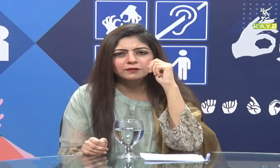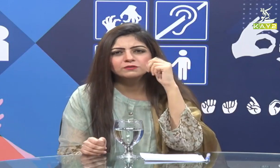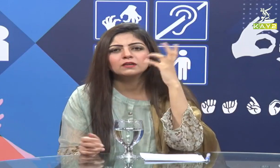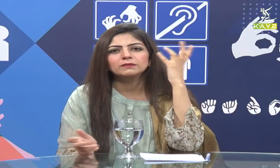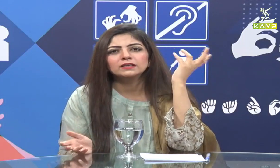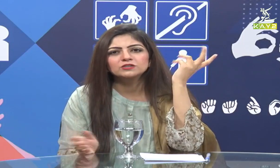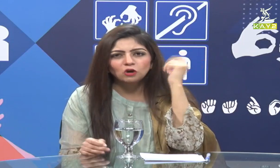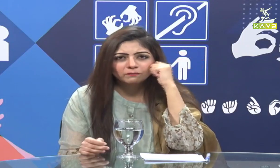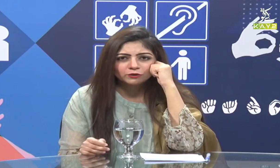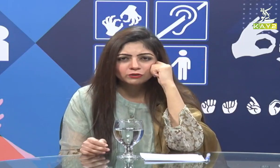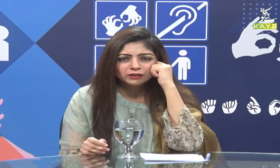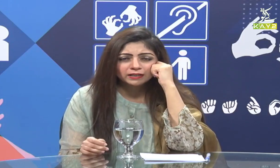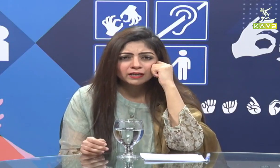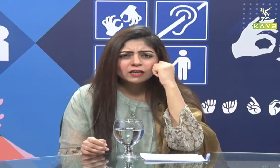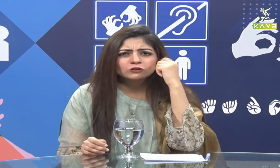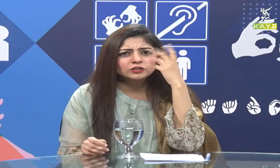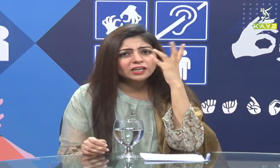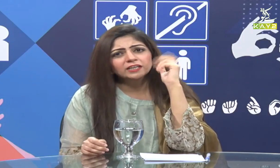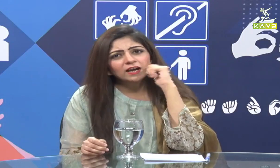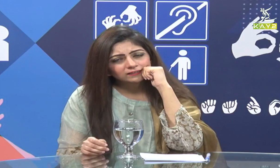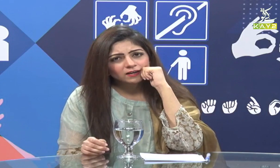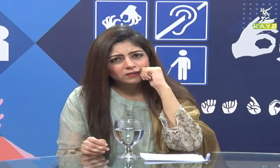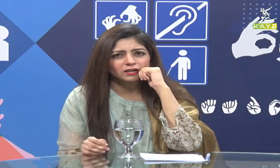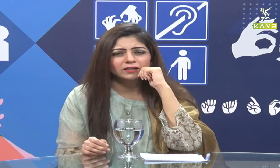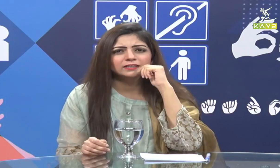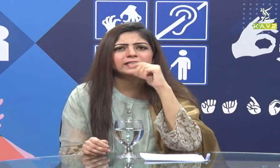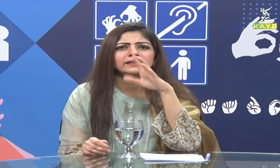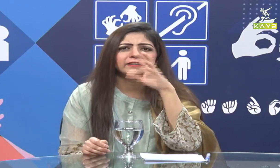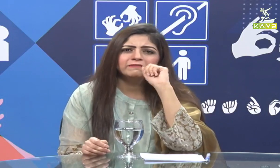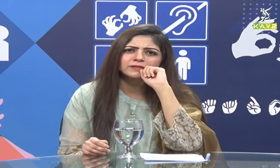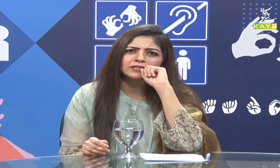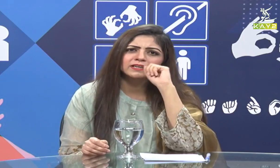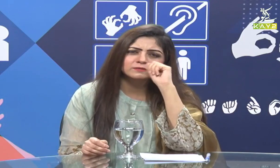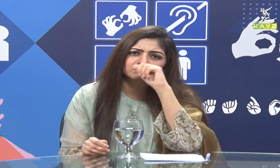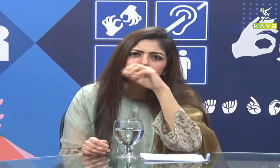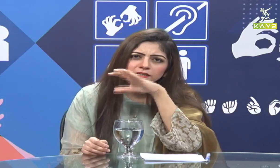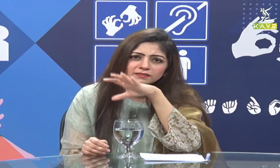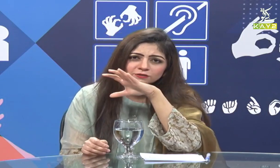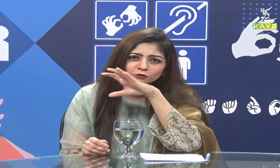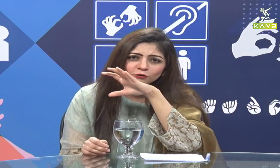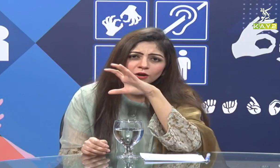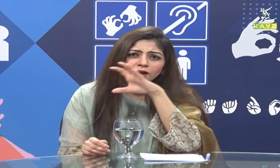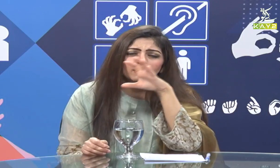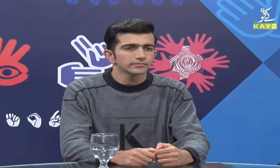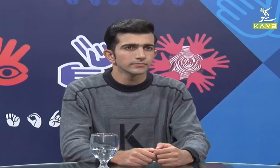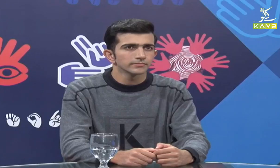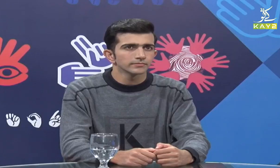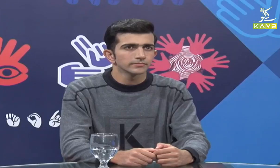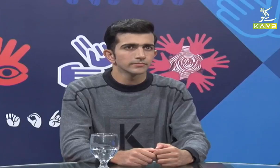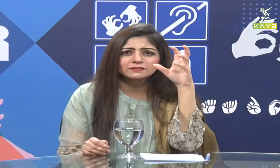उसने अपने लिए जॉब भी ढूंढनी है। तो ये क्या इतना आसान है कि एक डेफ बच्चा इस जो सख्त किस्म